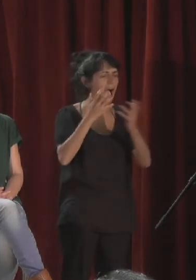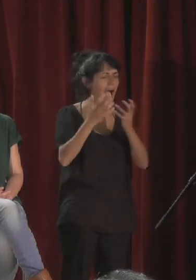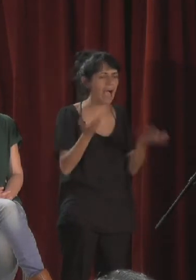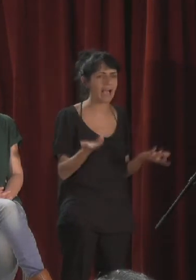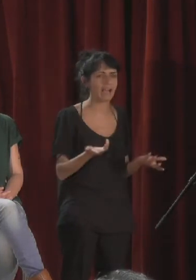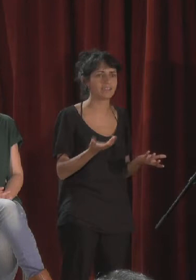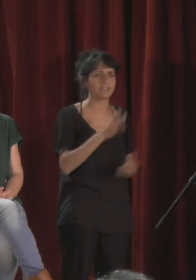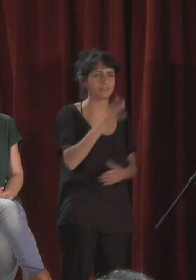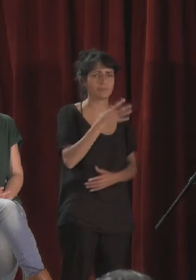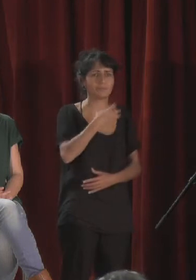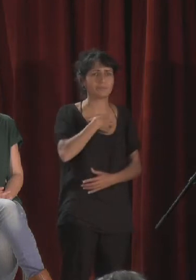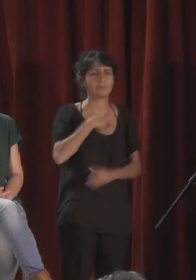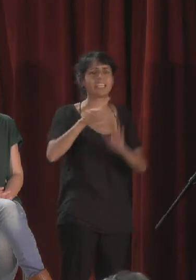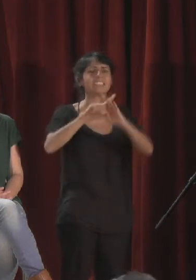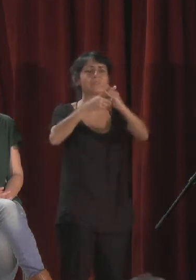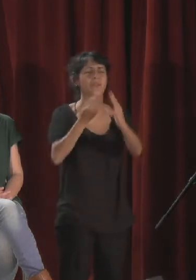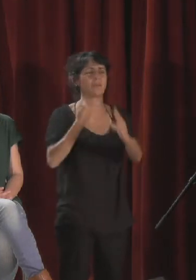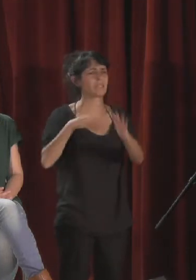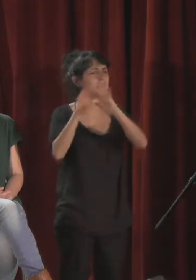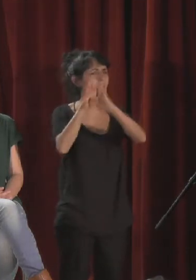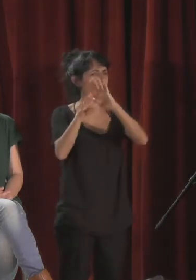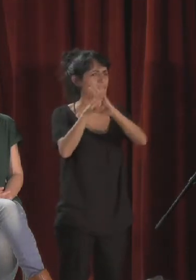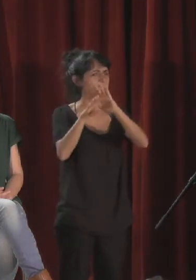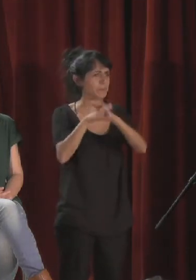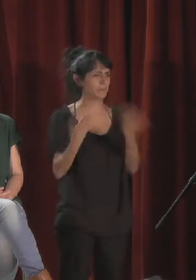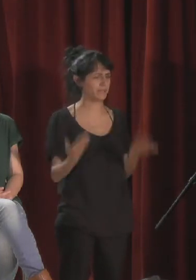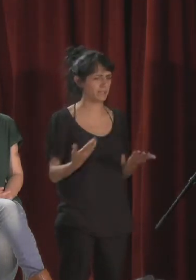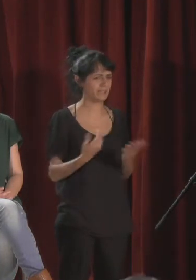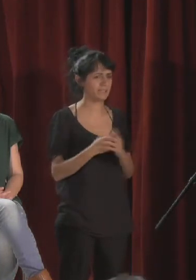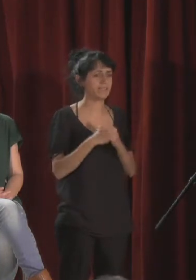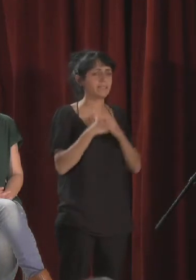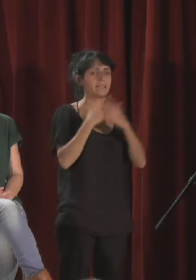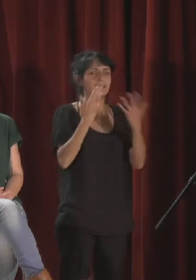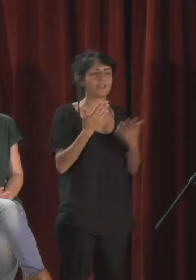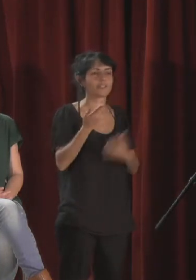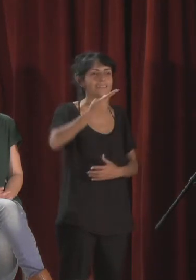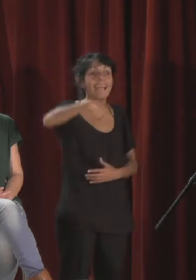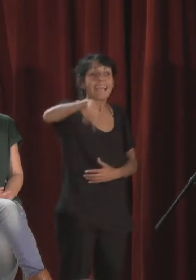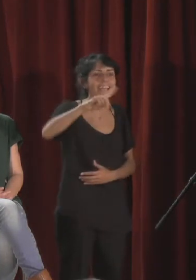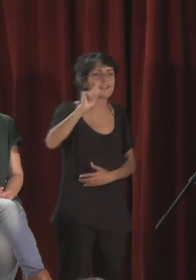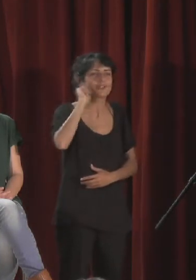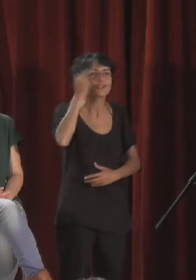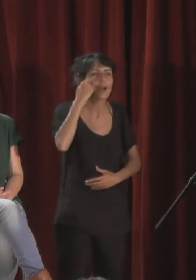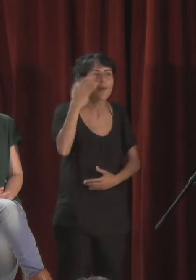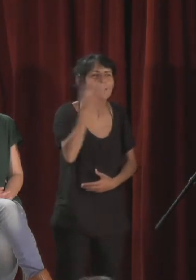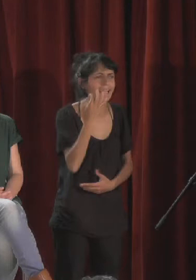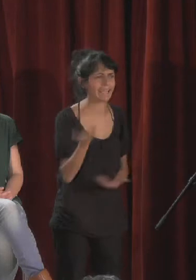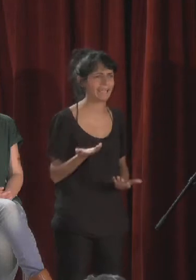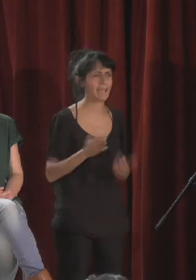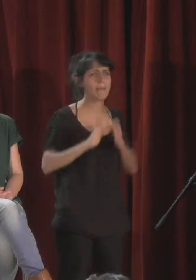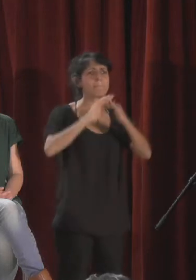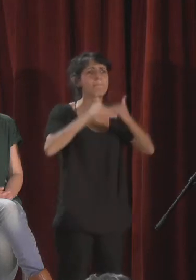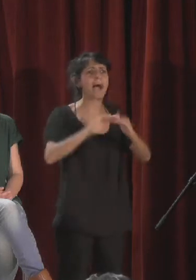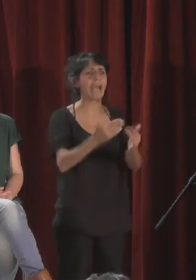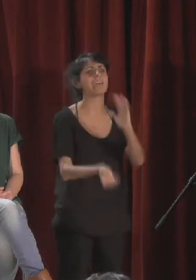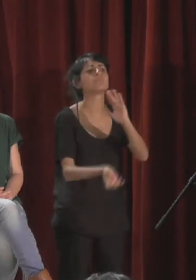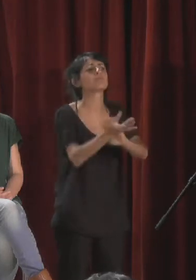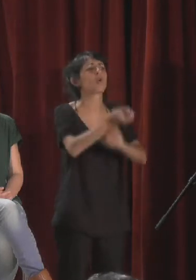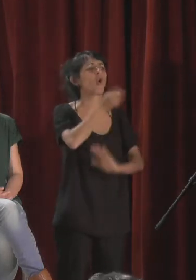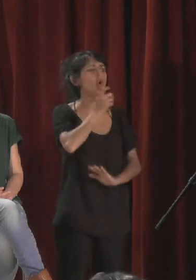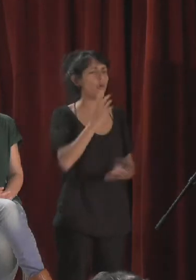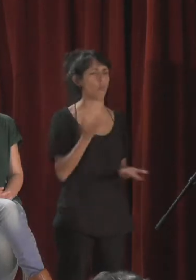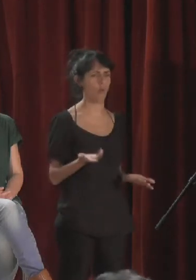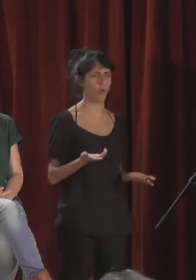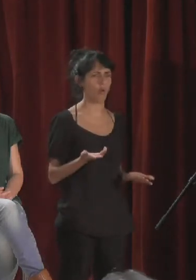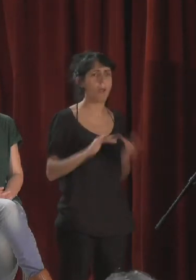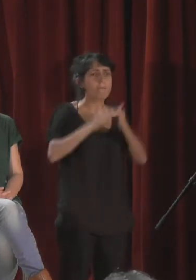absolutamente impresentable e é absolutamente sorprendente que non se dan conta de que a marea nace precisamente como